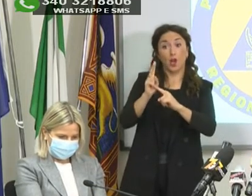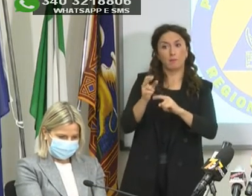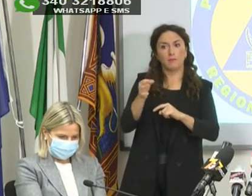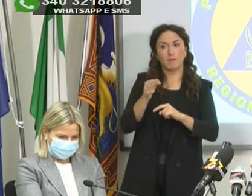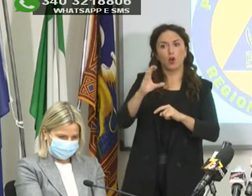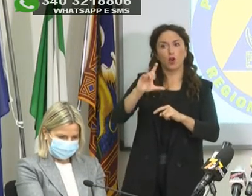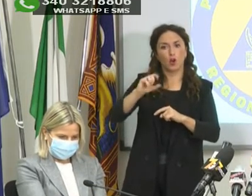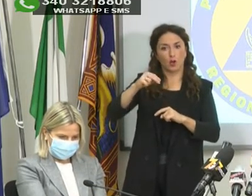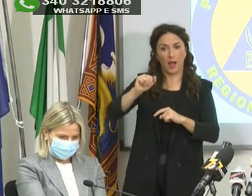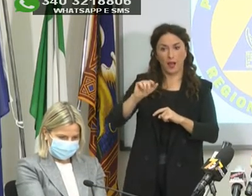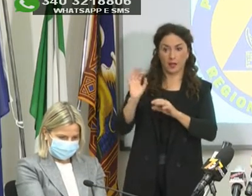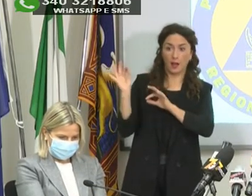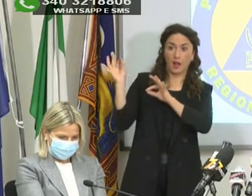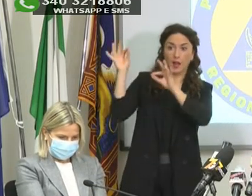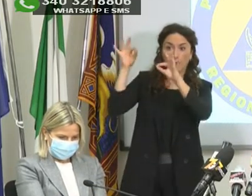via sperimentale,